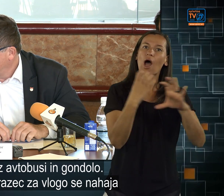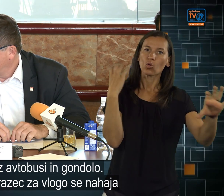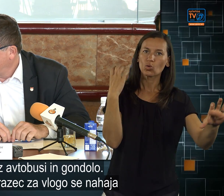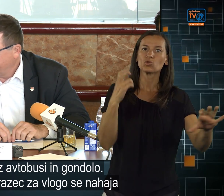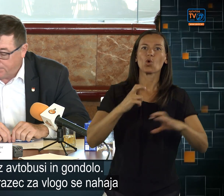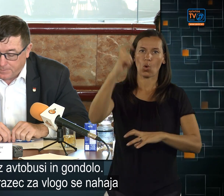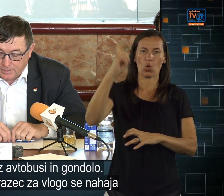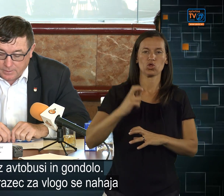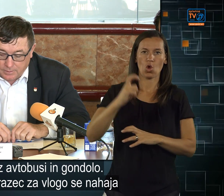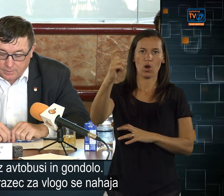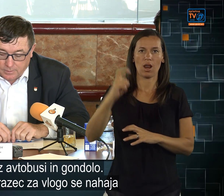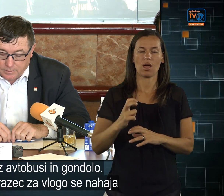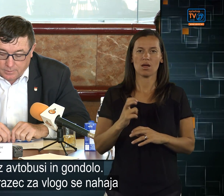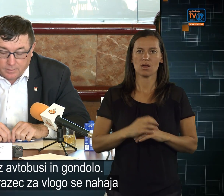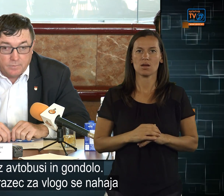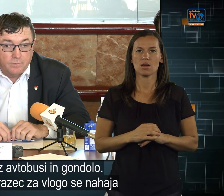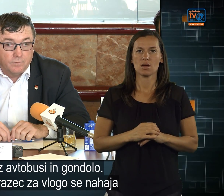in z gondolo.